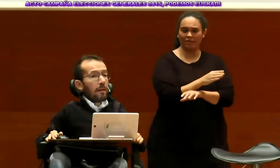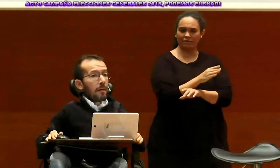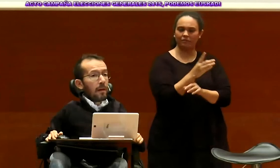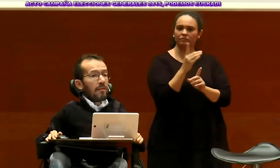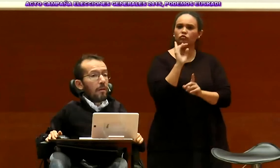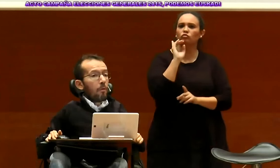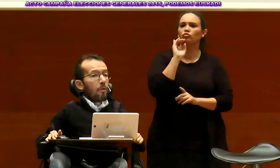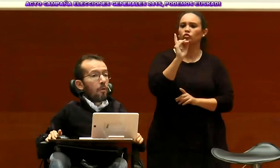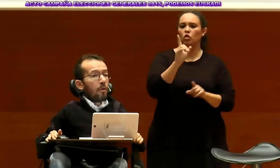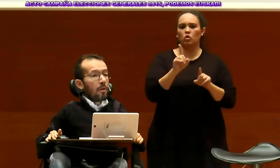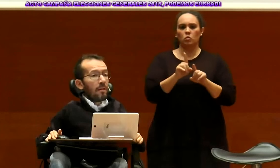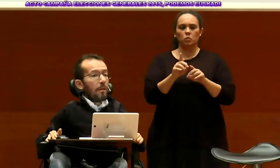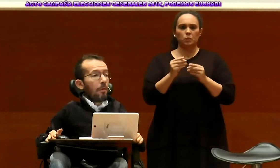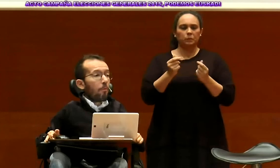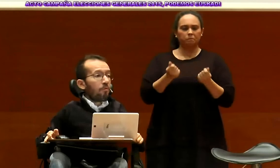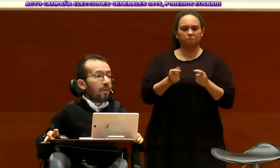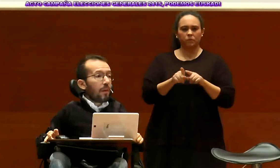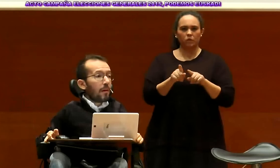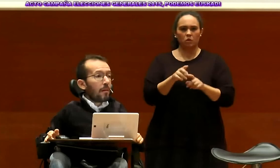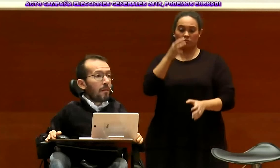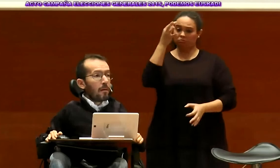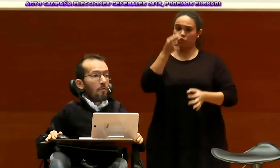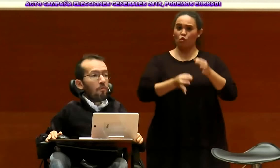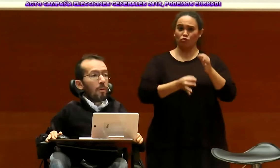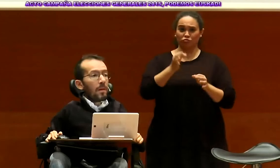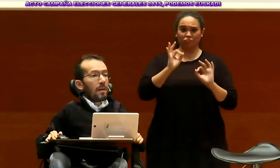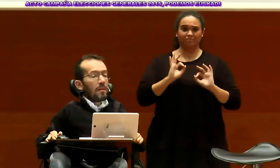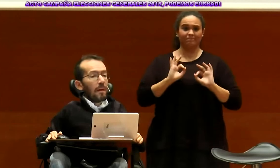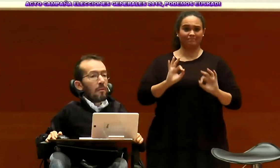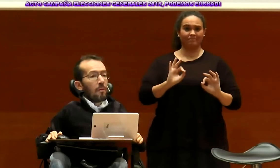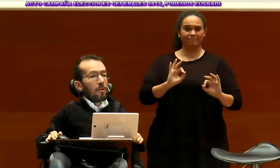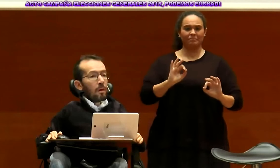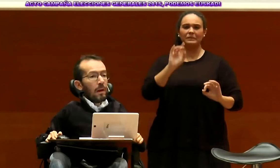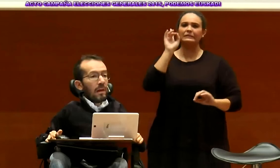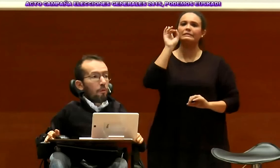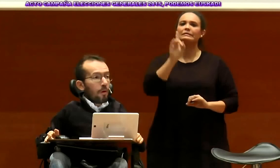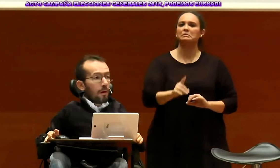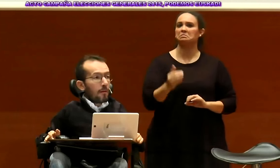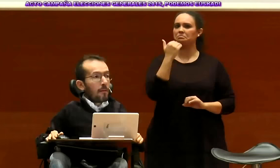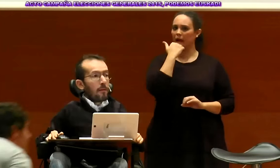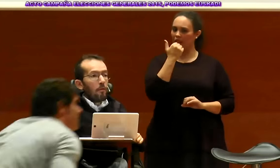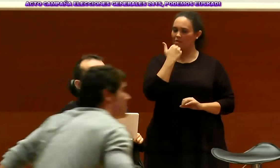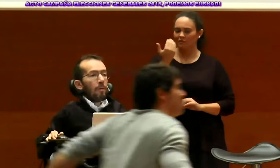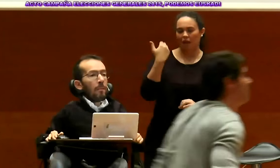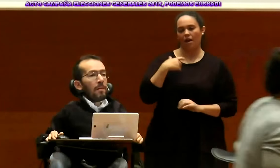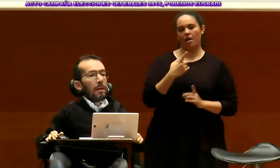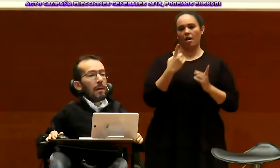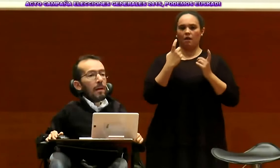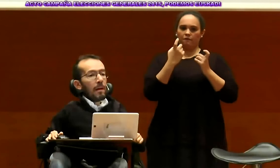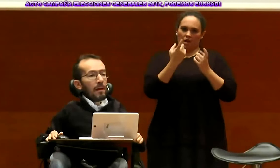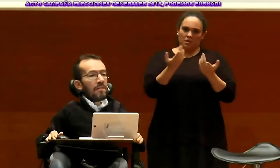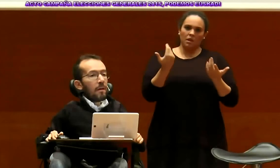solamente es algo... Es algo de justicia, no solamente es algo que ya toca, no